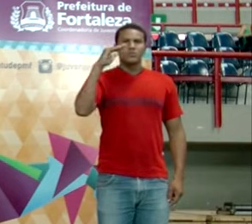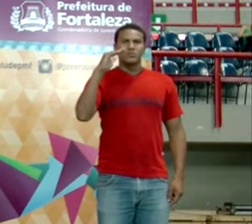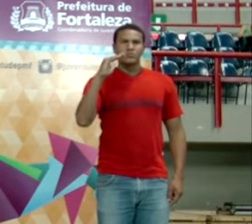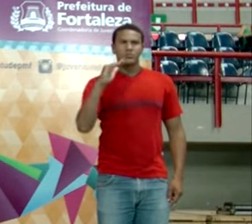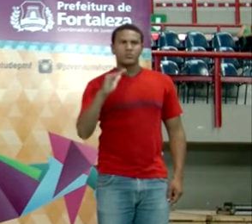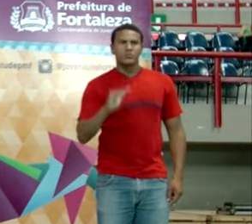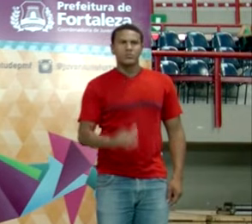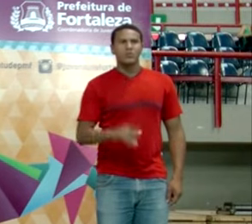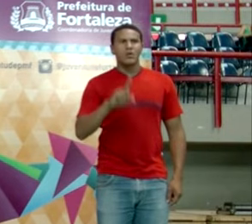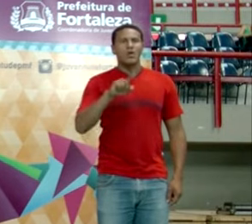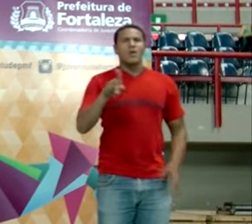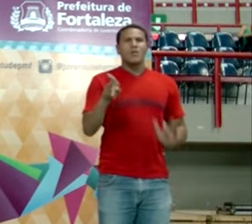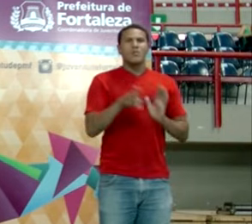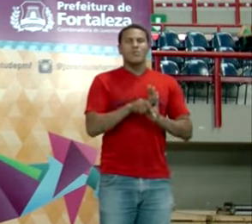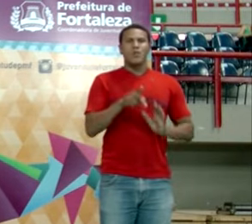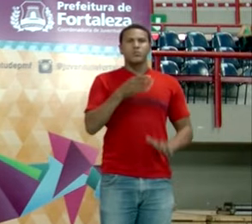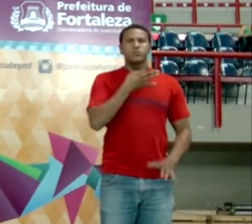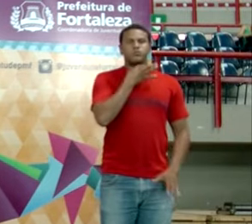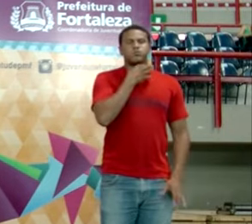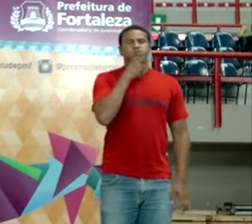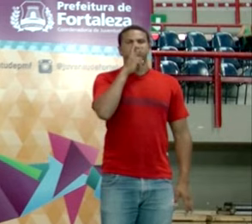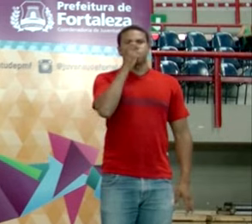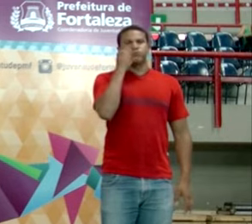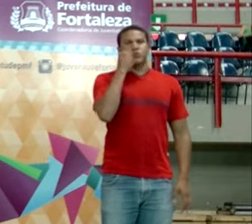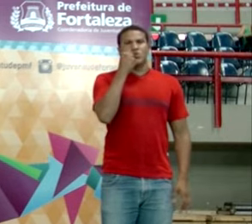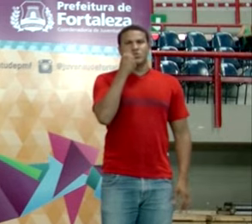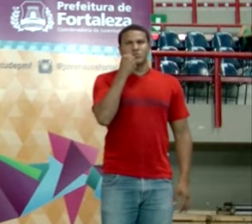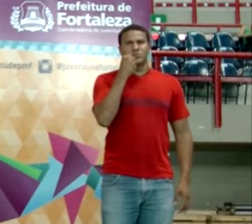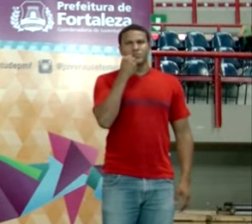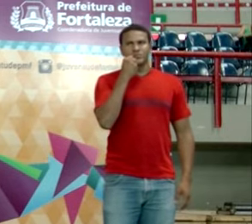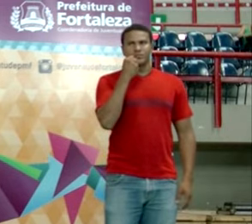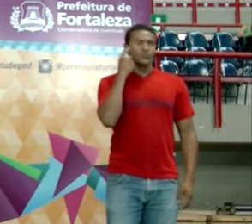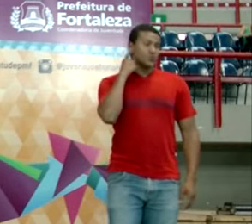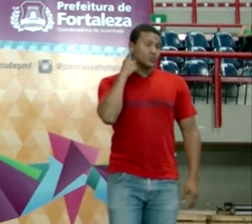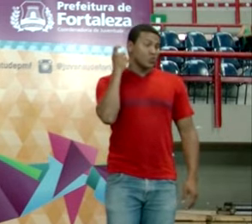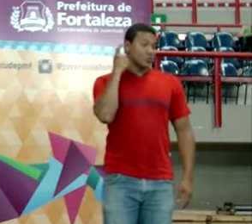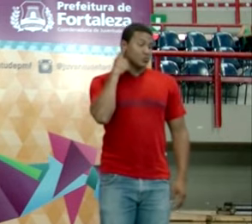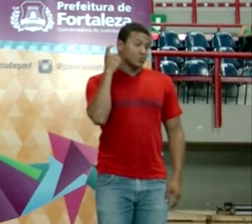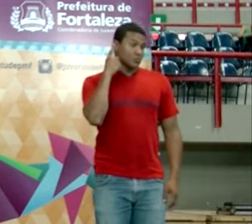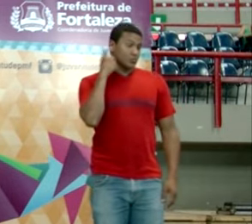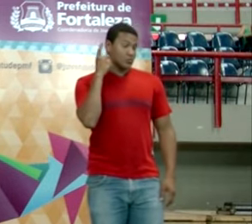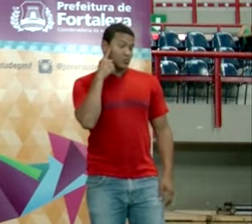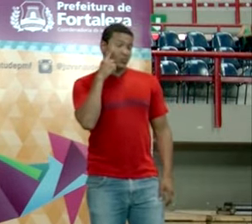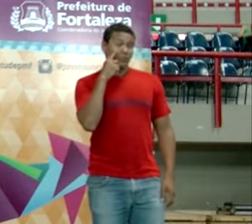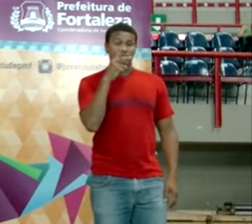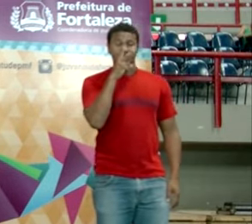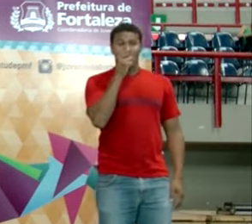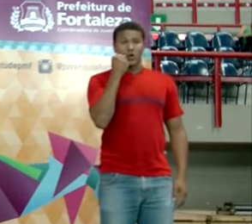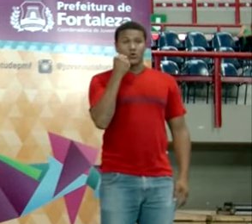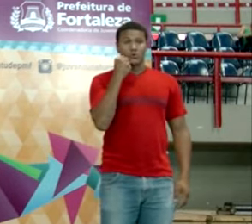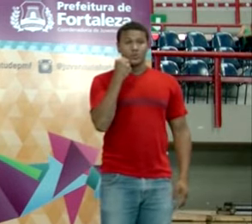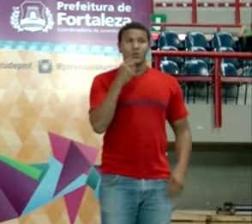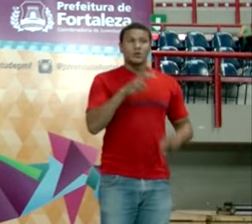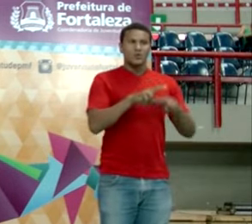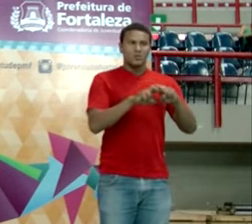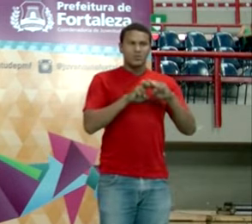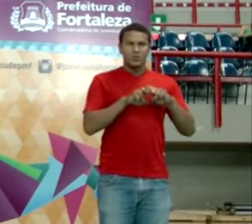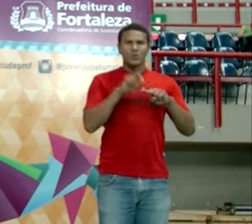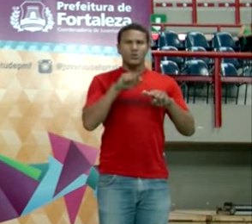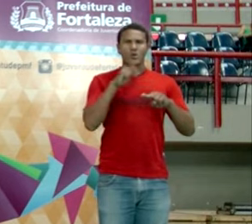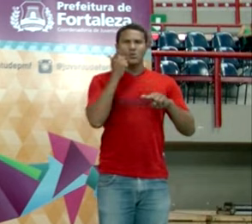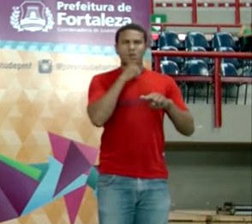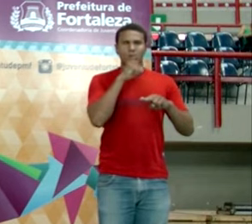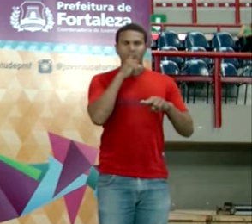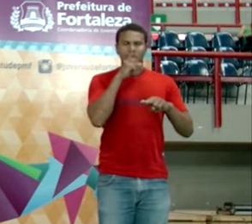som grave. Então, quando ele se aproxima, ele comprime a onda e a frequência